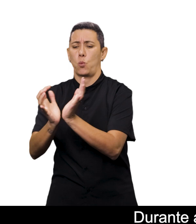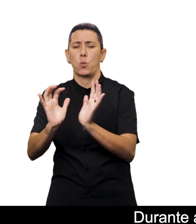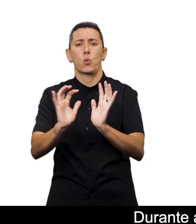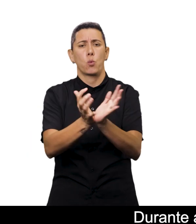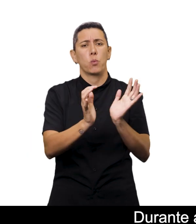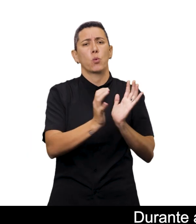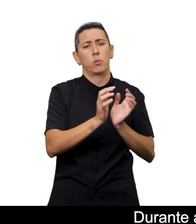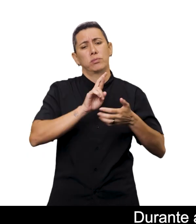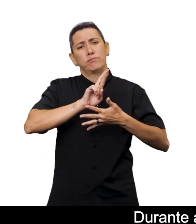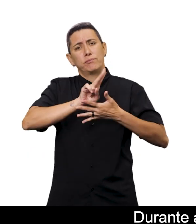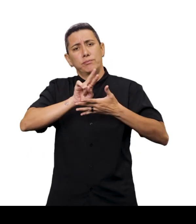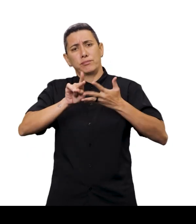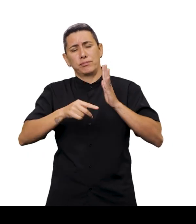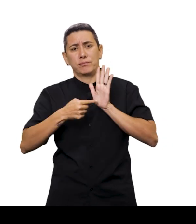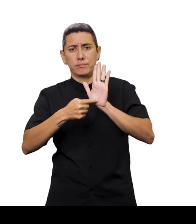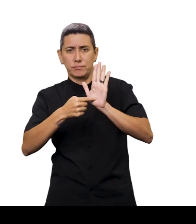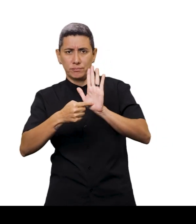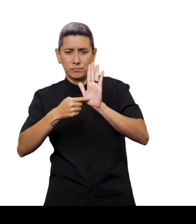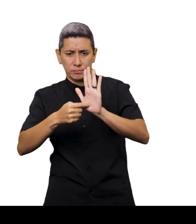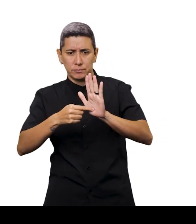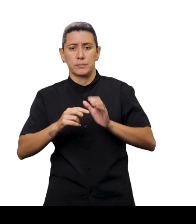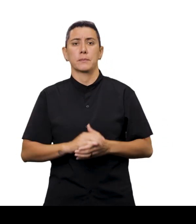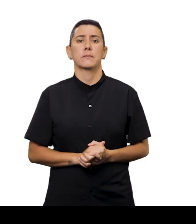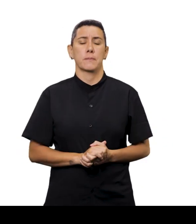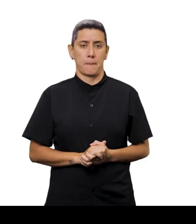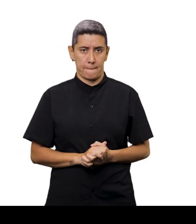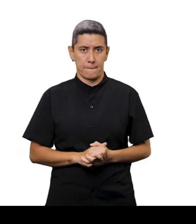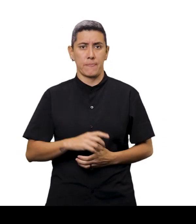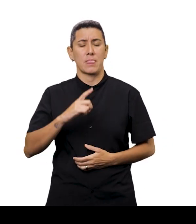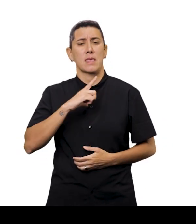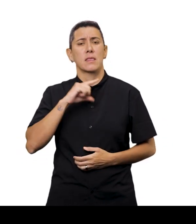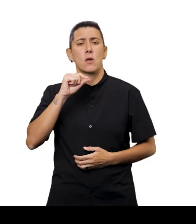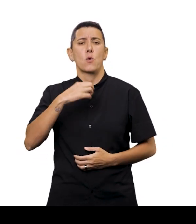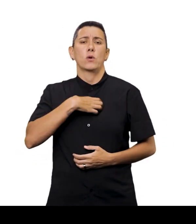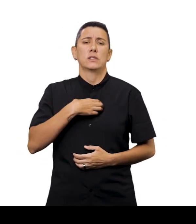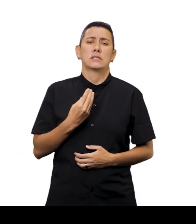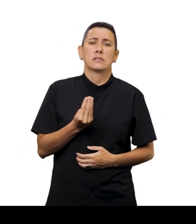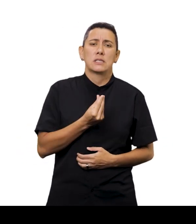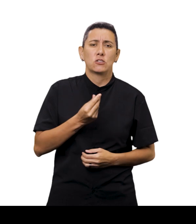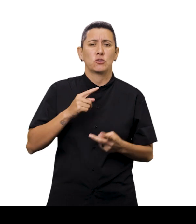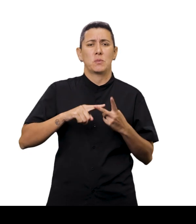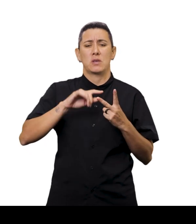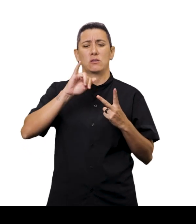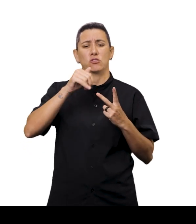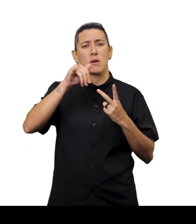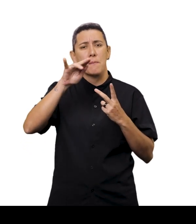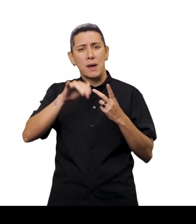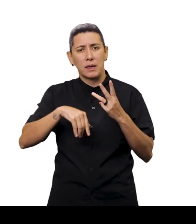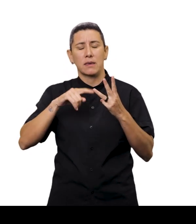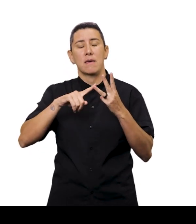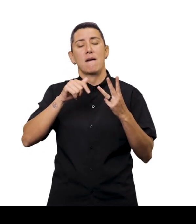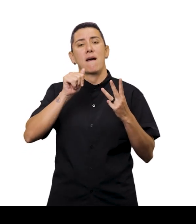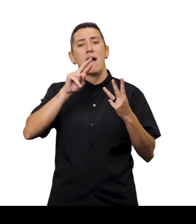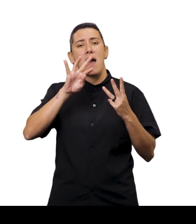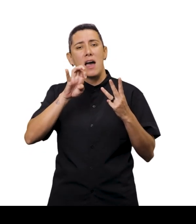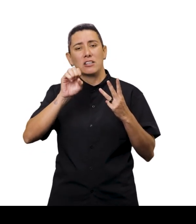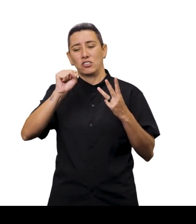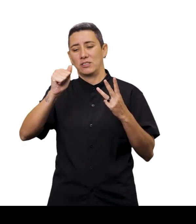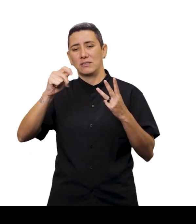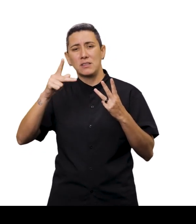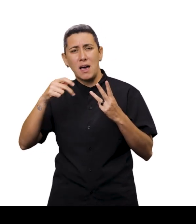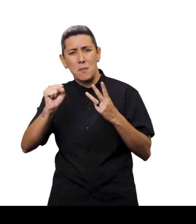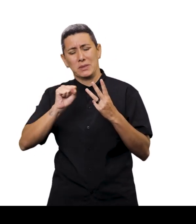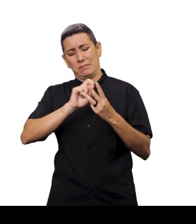com outros coletivos: Parquinho Gráfico, Rutras e Coletivo Tem Sentimento, Jamaki,